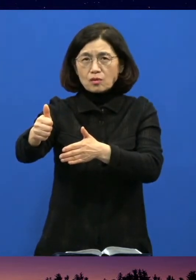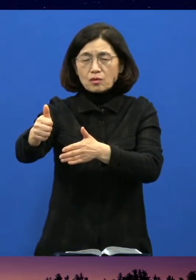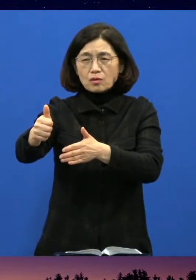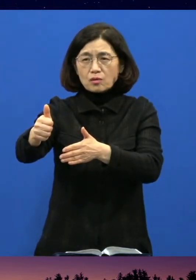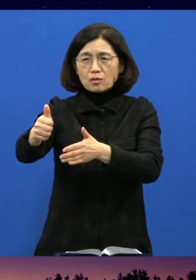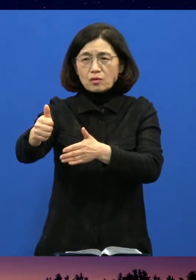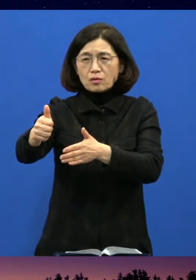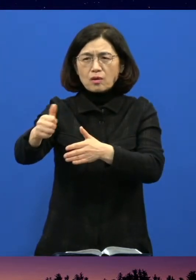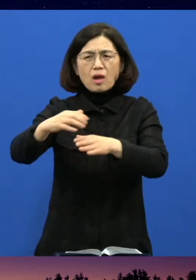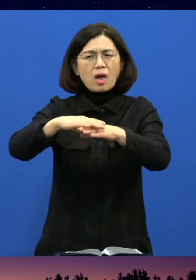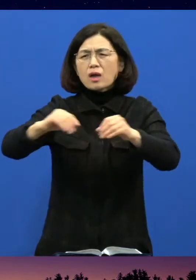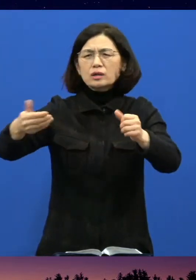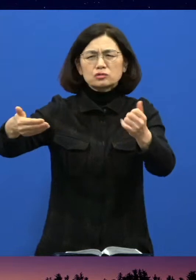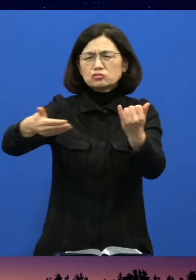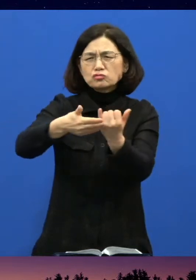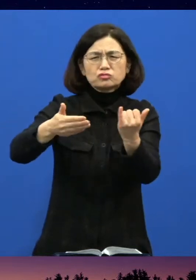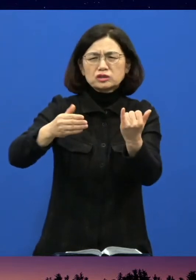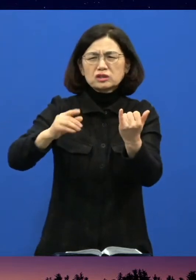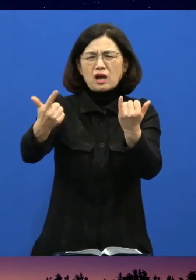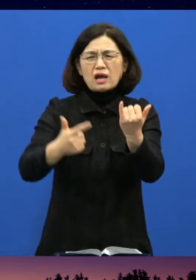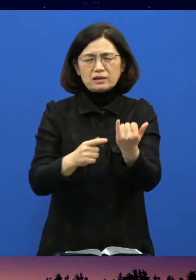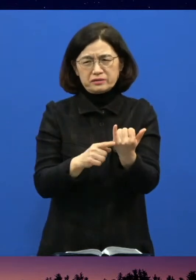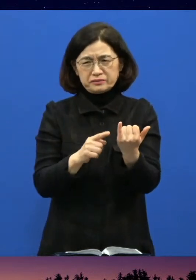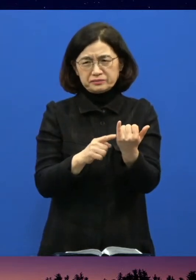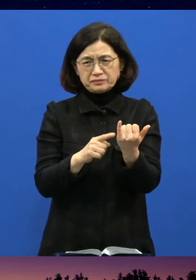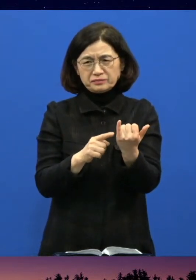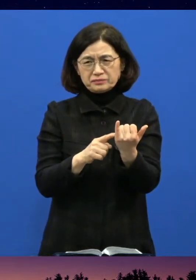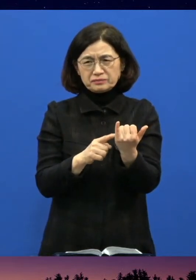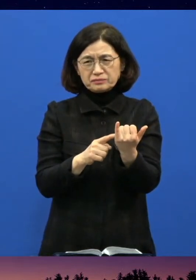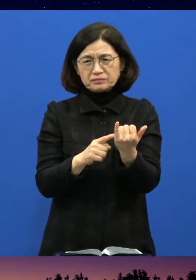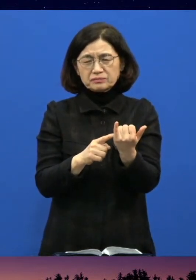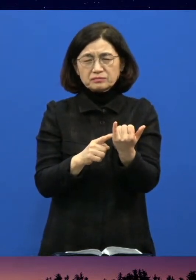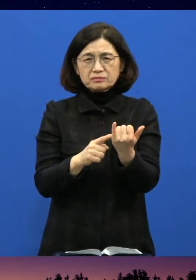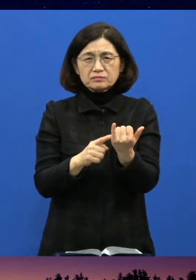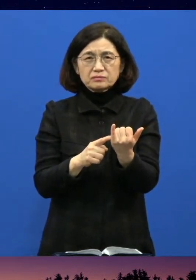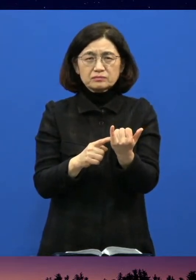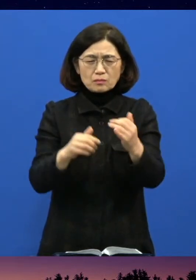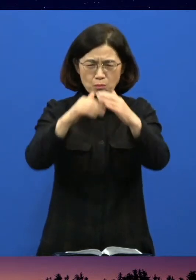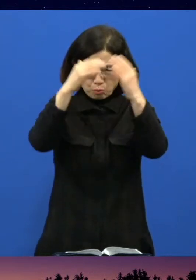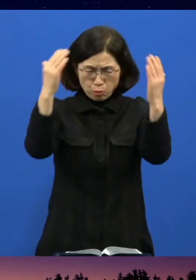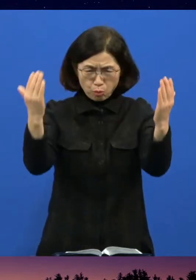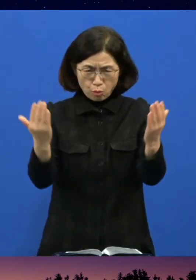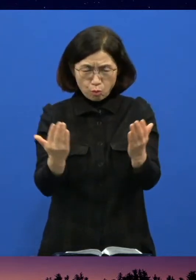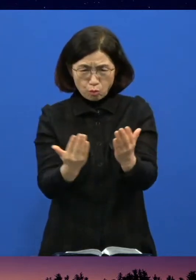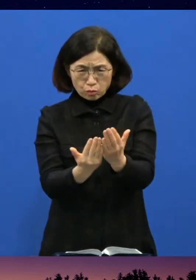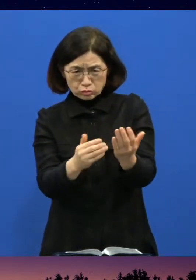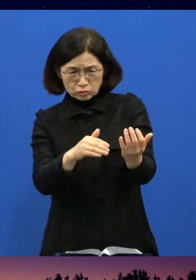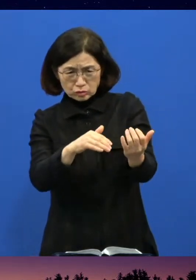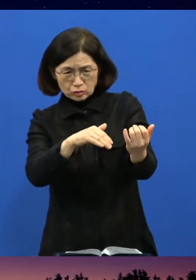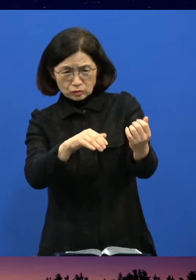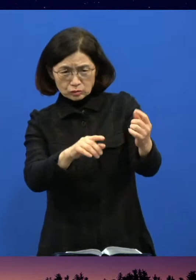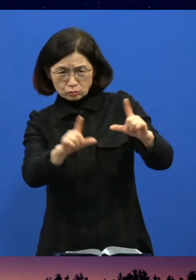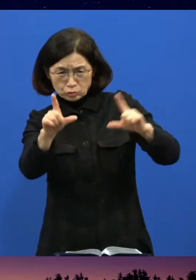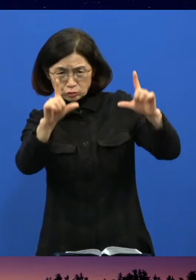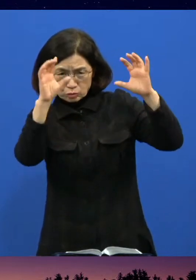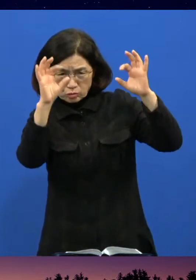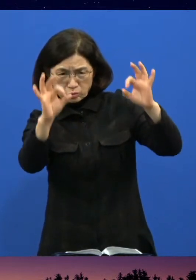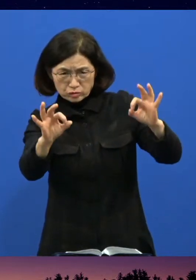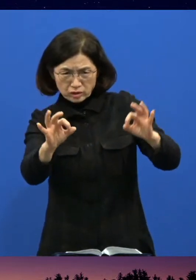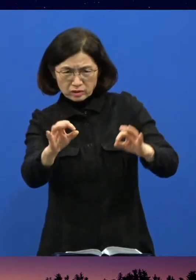주지 않을 가능성이 충분히 있습니다. 그래서 전체적인 분위기로 보면 답은 정해져 있어요. 안